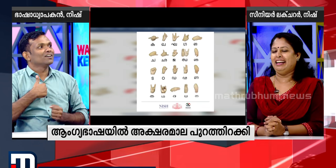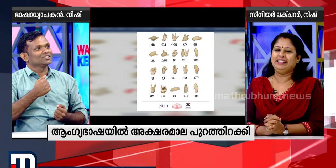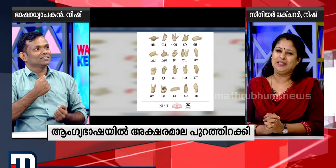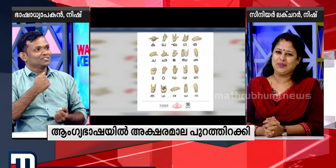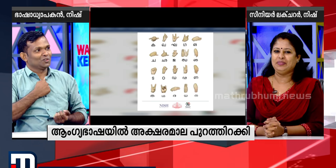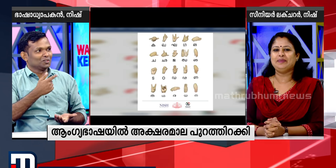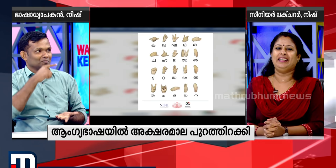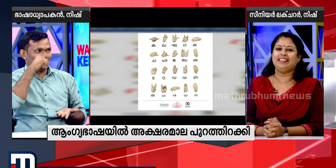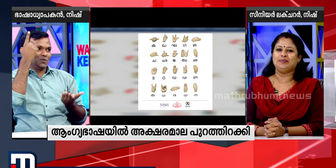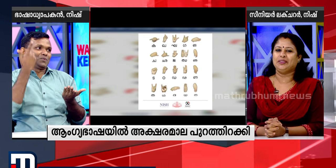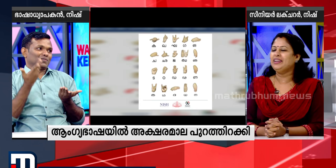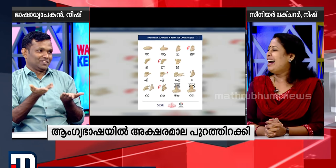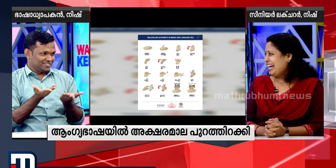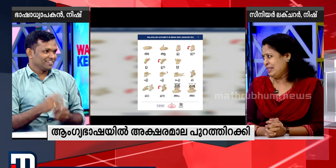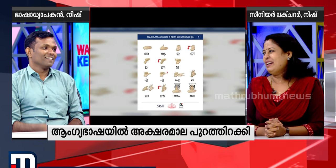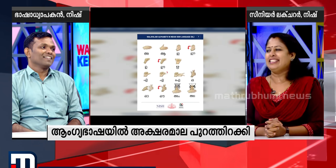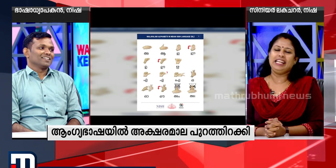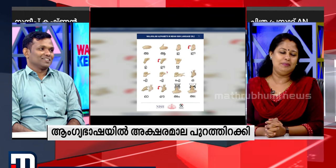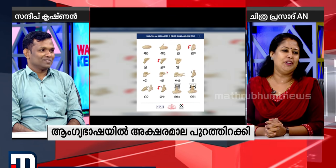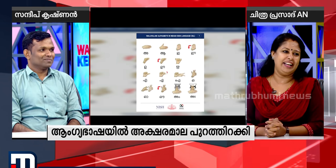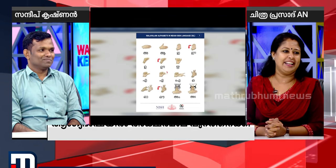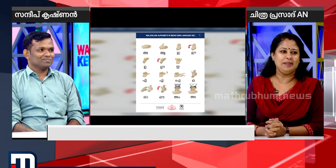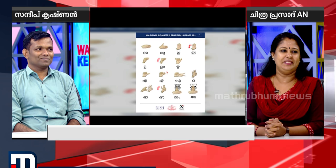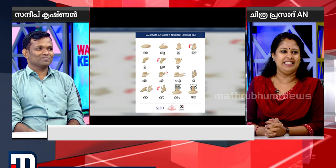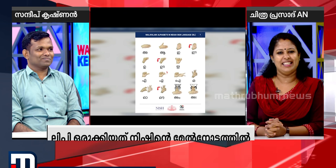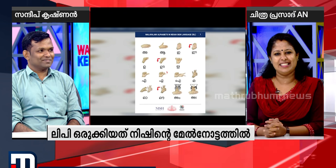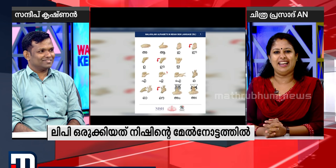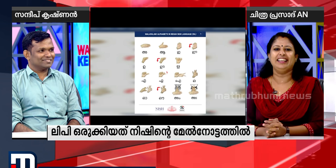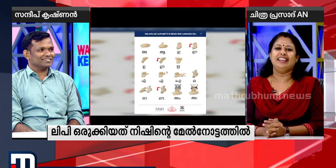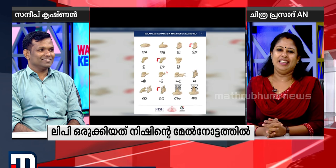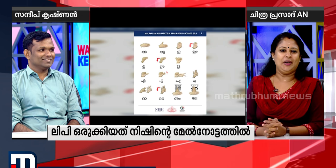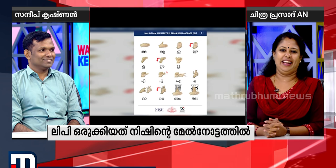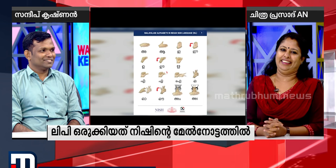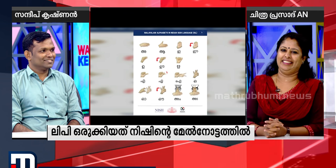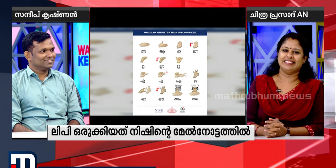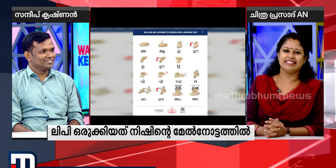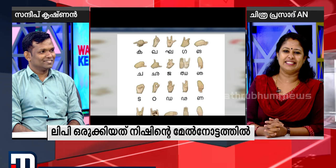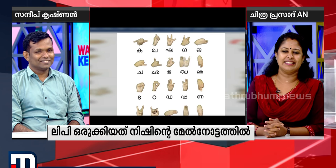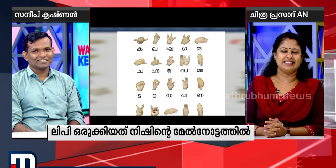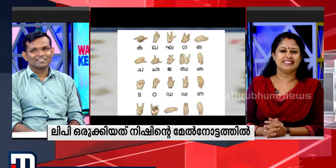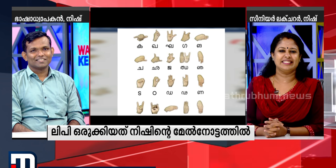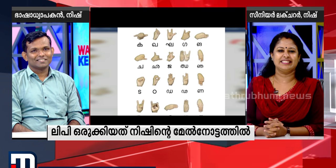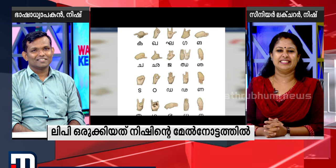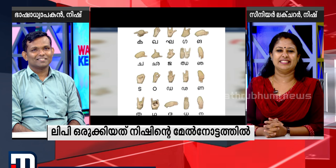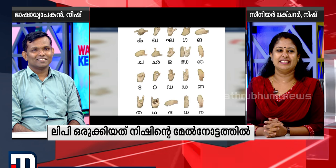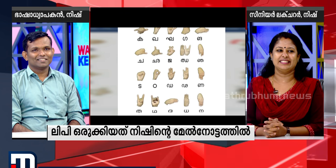സ്വന്തം മലയാളത്തിൻ്റെ സ്വന്തമായിട്ട് നമുക്കൊരു ആംഗ്യഭാഷ ലിപി ഉണ്ടാക്കണം എന്ന് വിചാരിച്ചിട്ടാണ് ഇത് ഉണ്ടാക്കിയത്